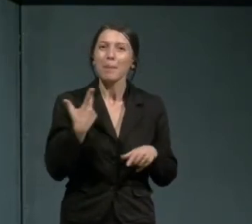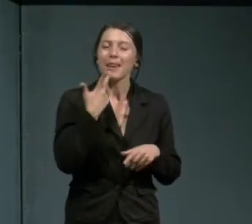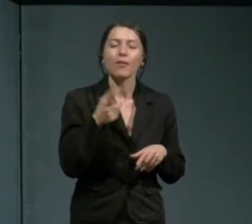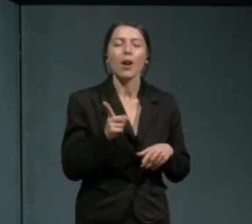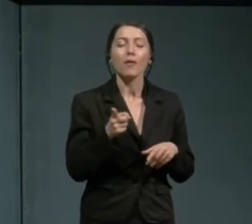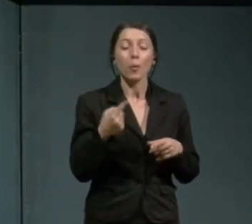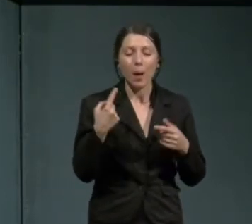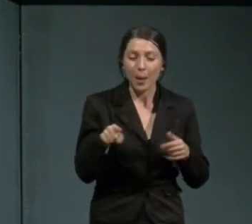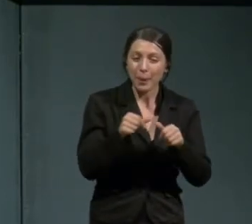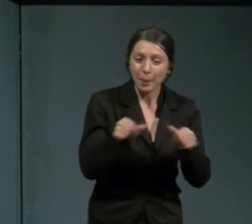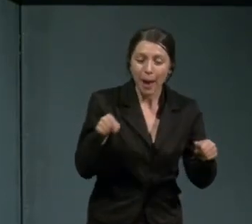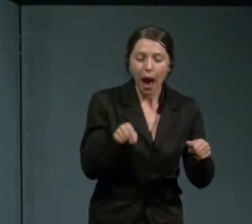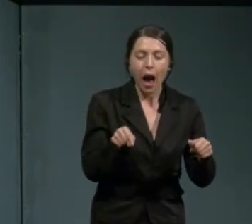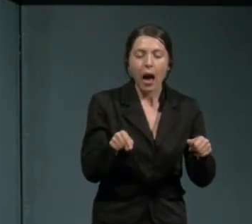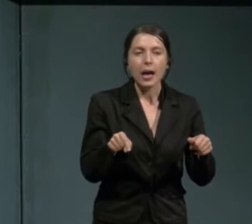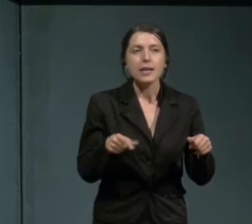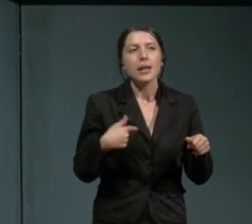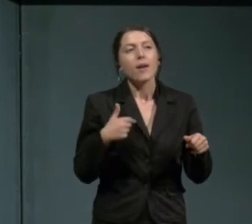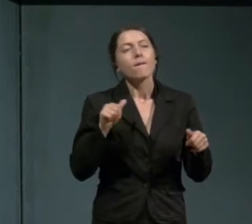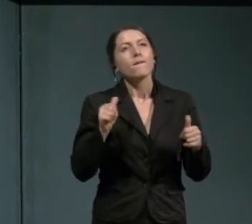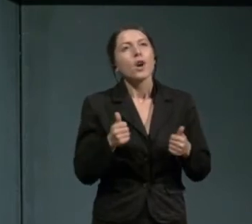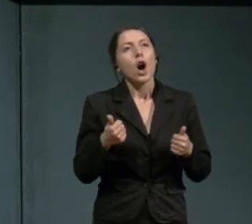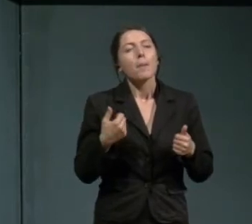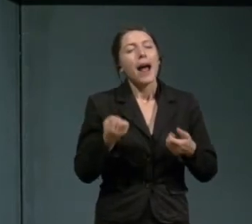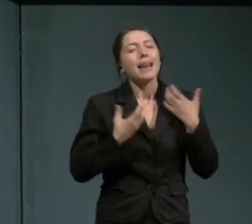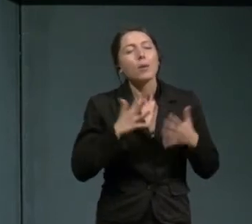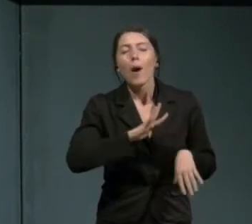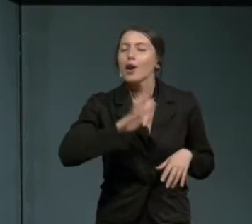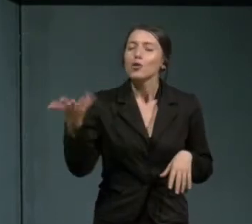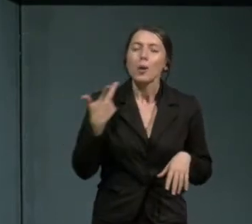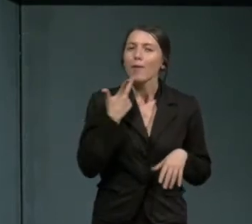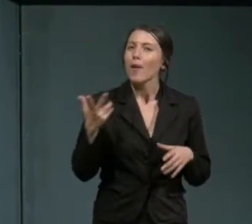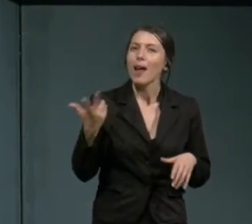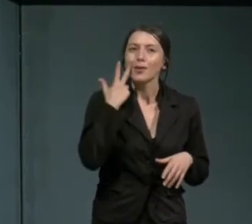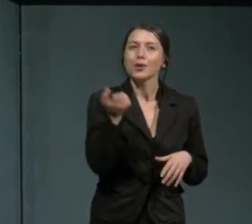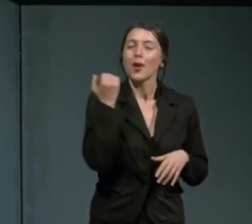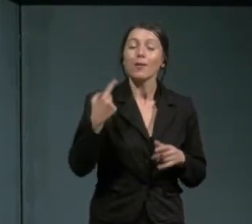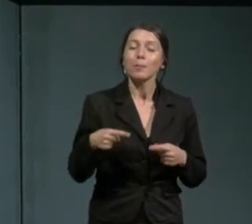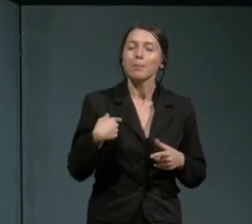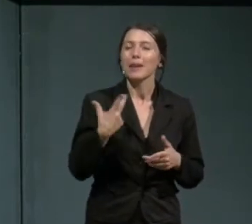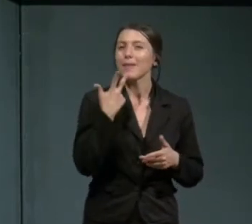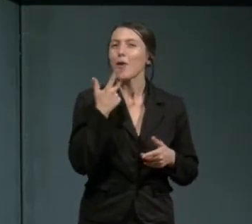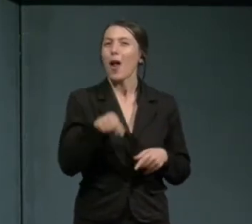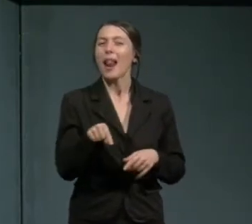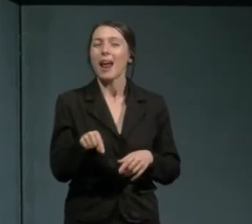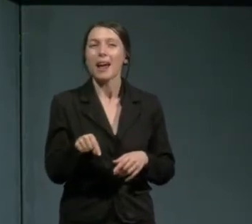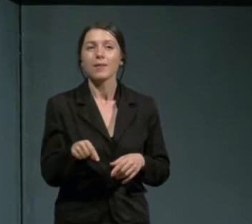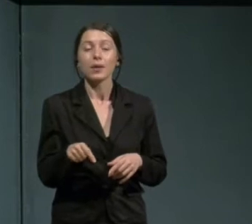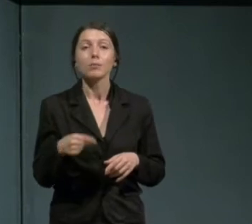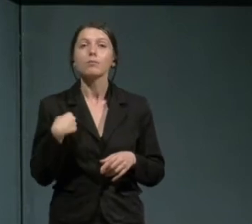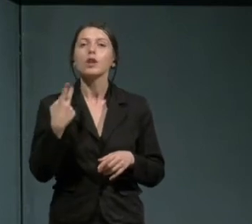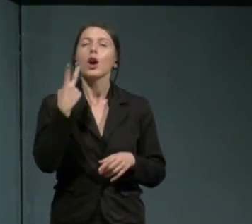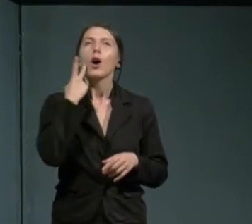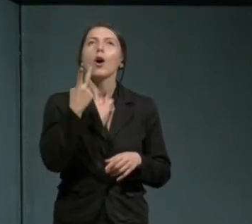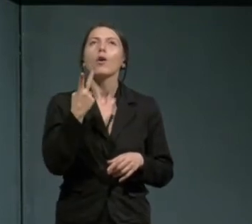di trovare un altro linguaggio per me era molto interessante questo l'ho visto